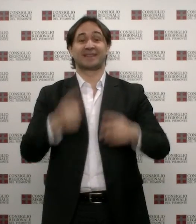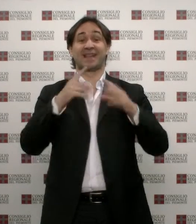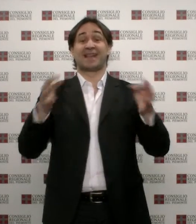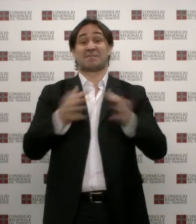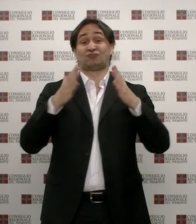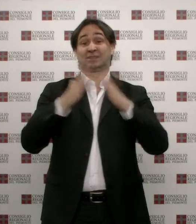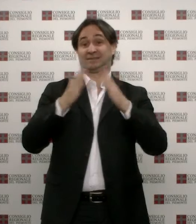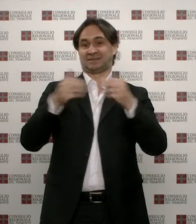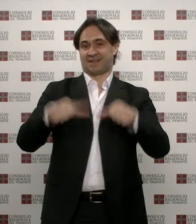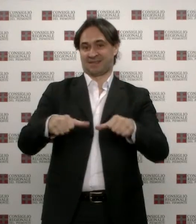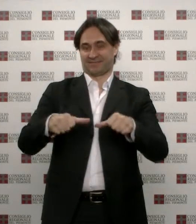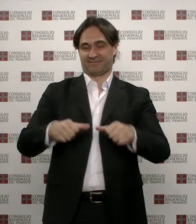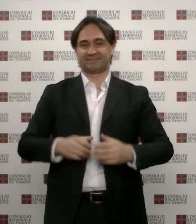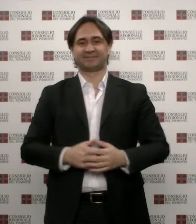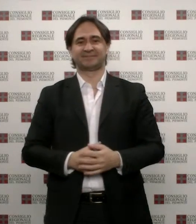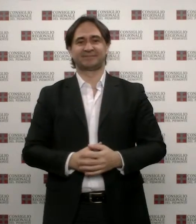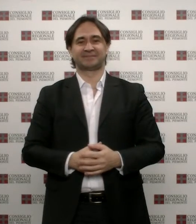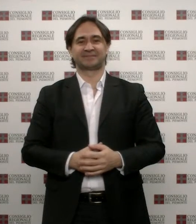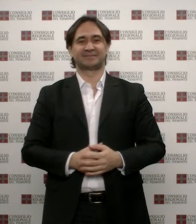Emergenza abitativa.